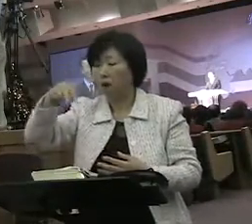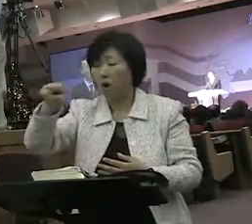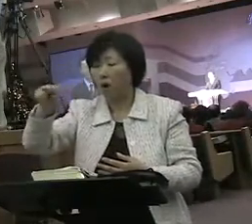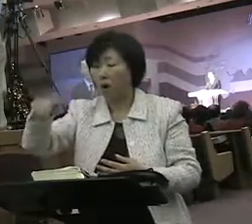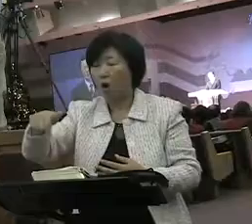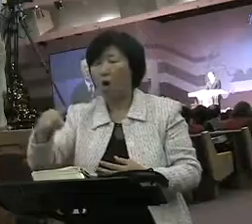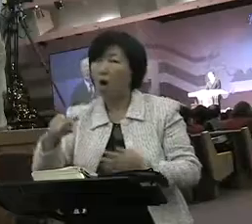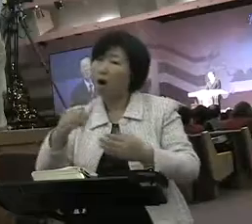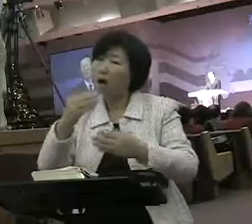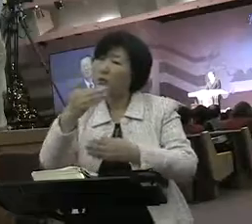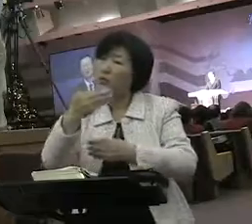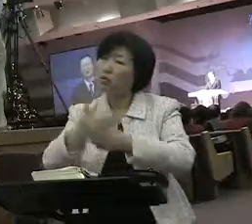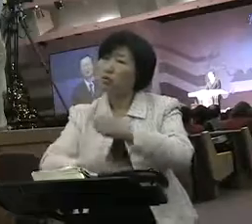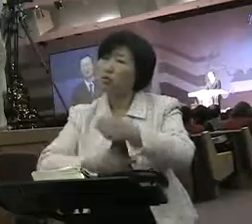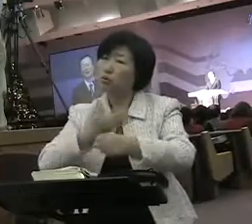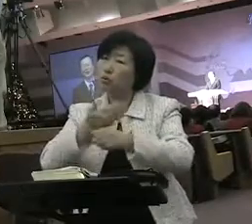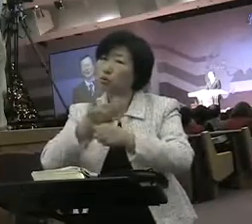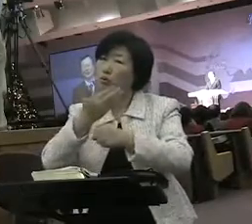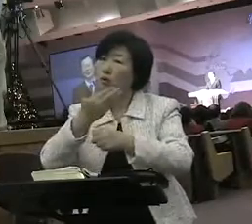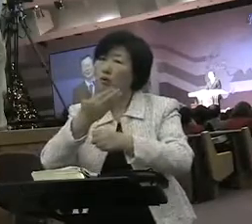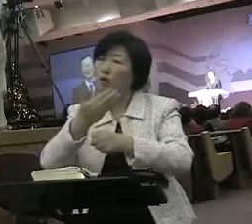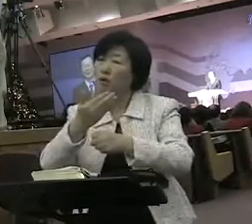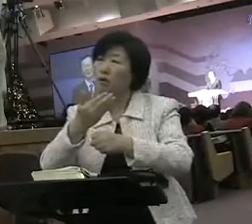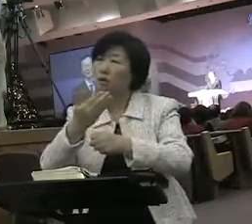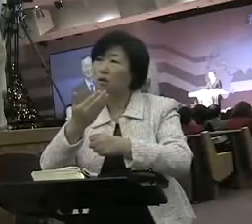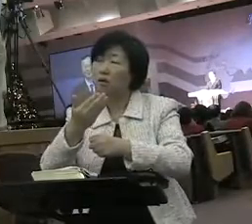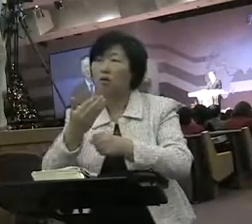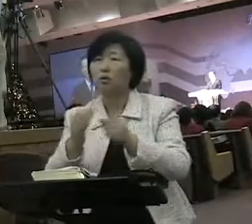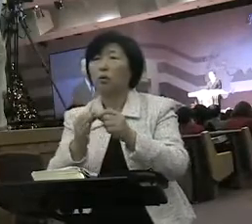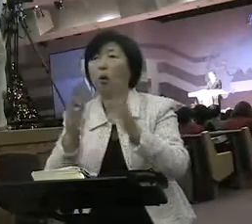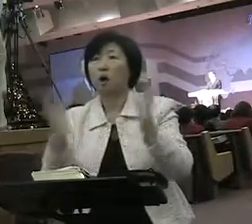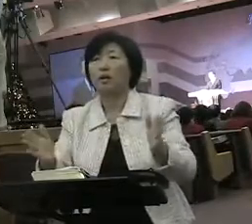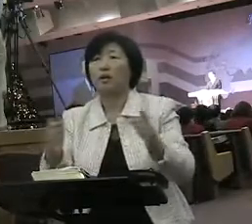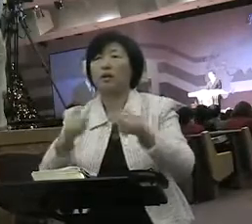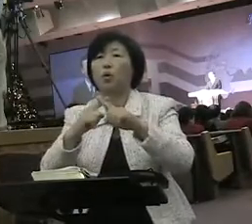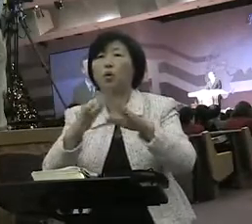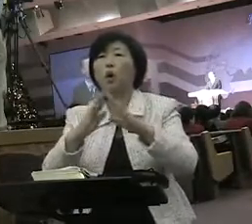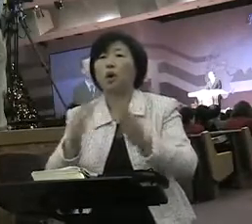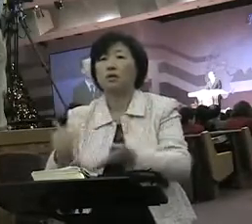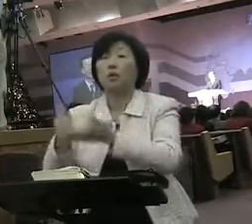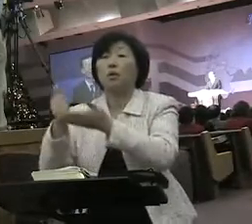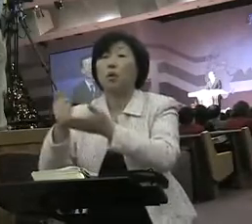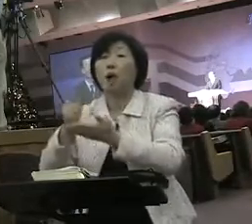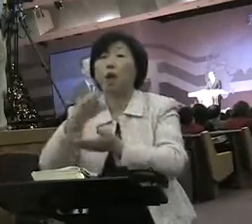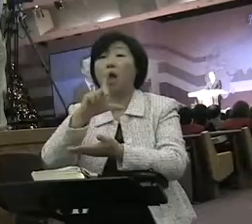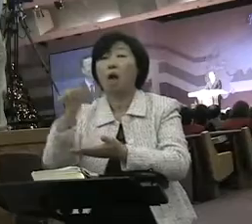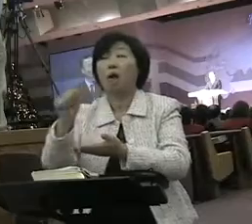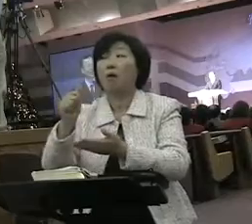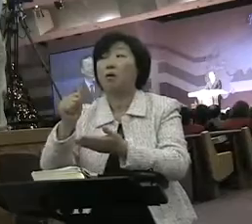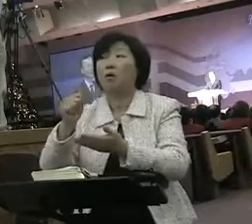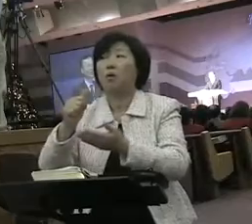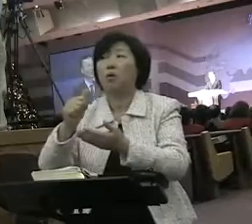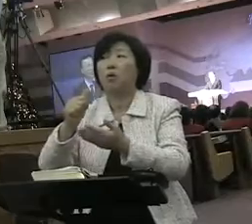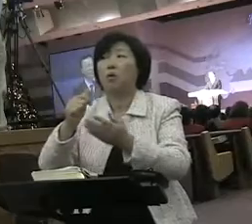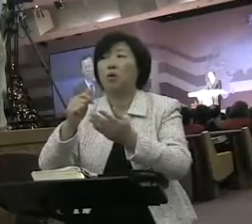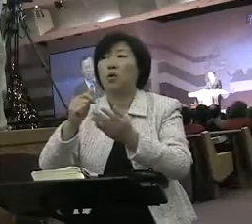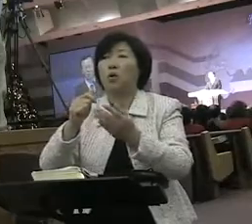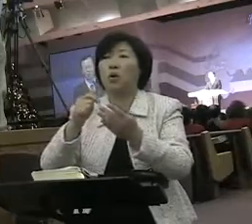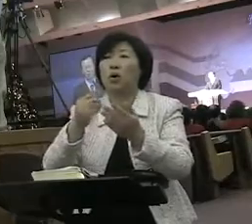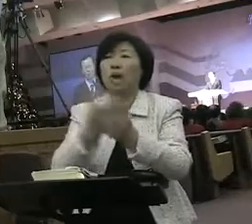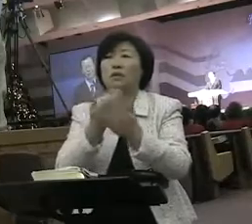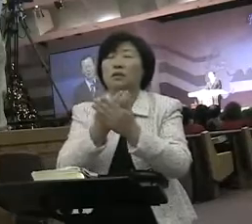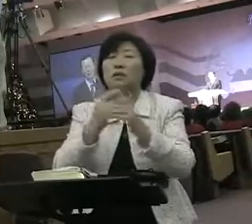교회에서 부서부서 안 섬긴 데가 없게 우리 교회를 섬겨주시고 그리고 마지막 2년은